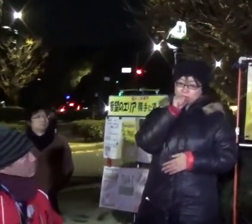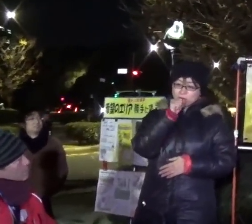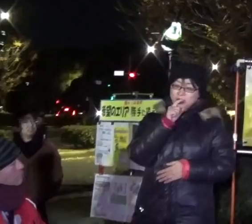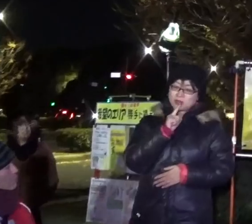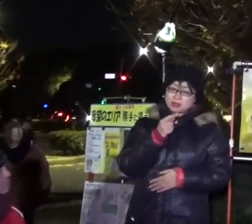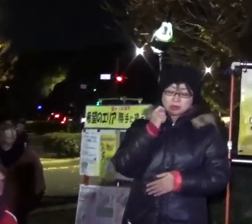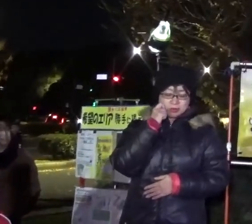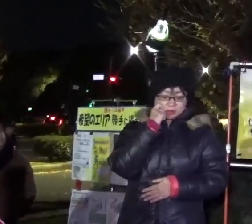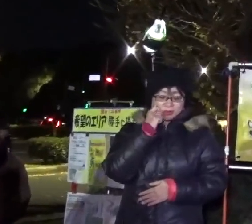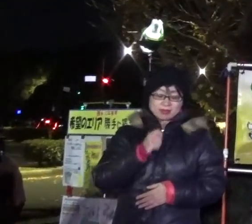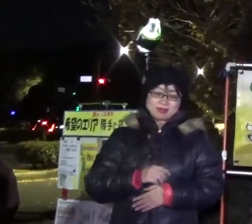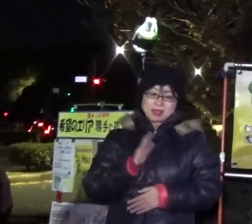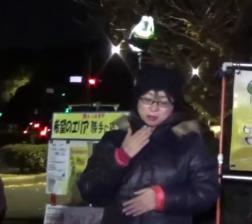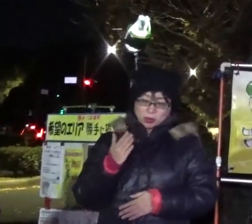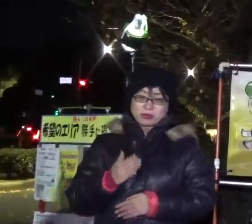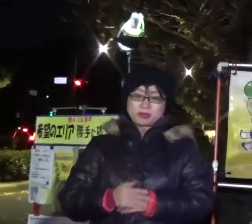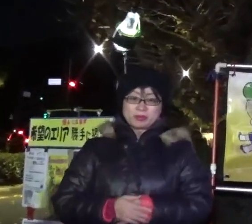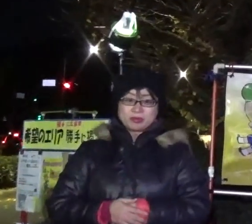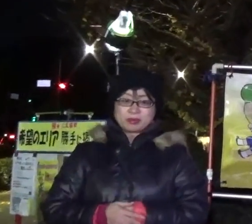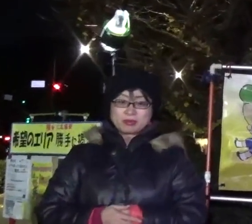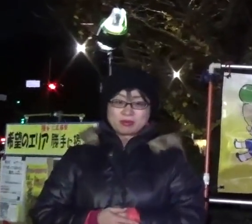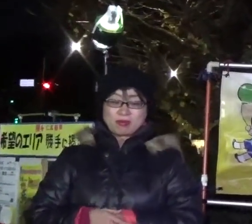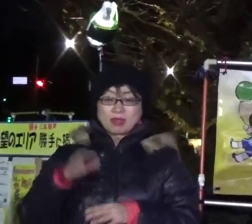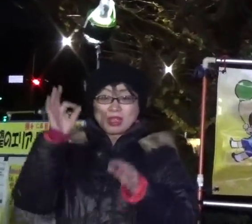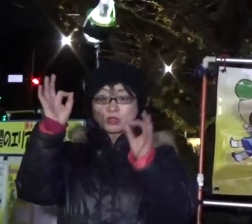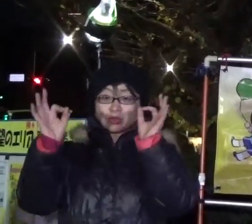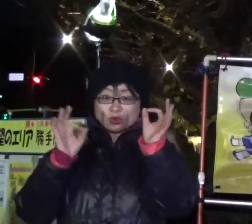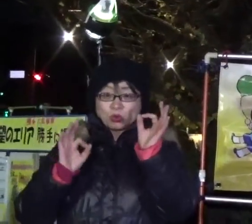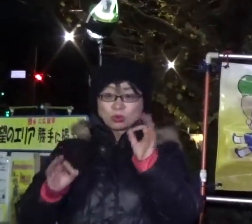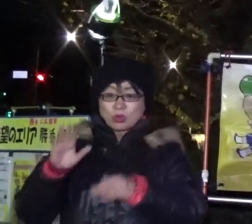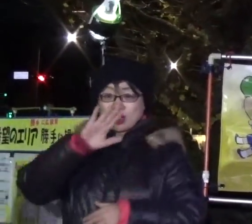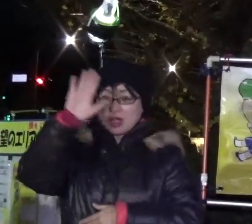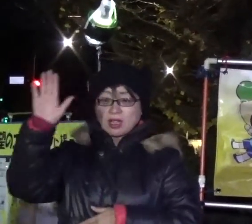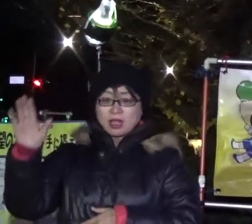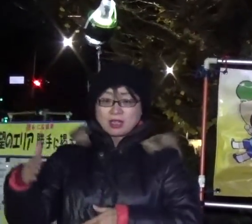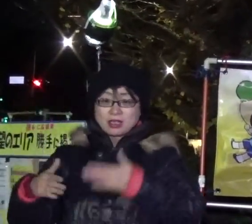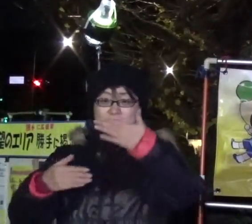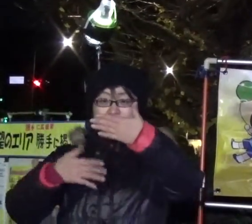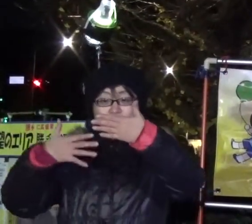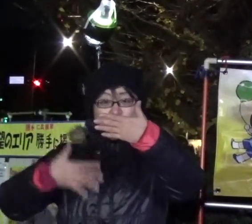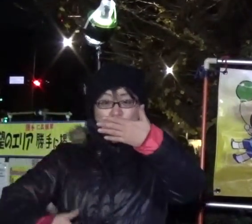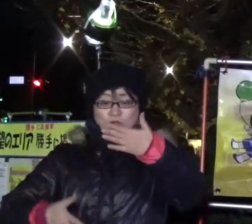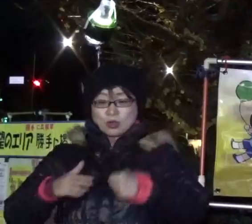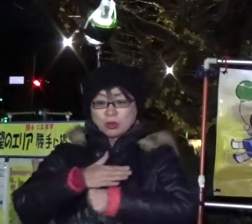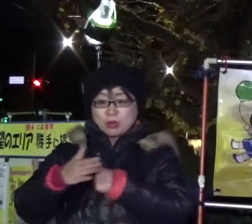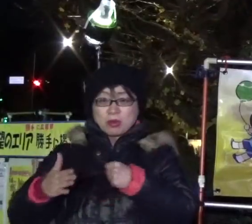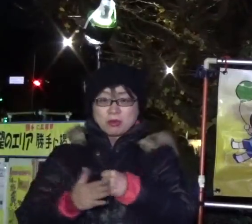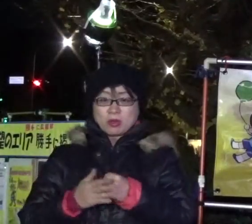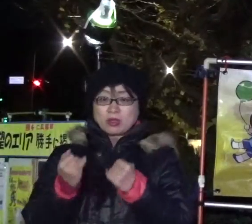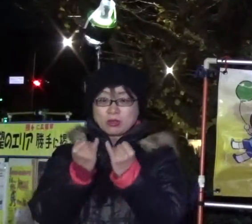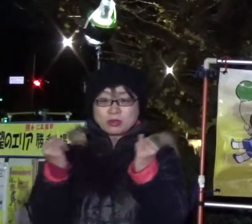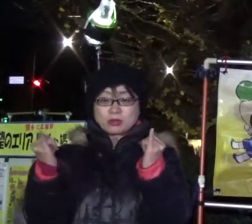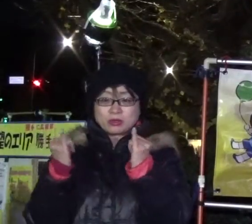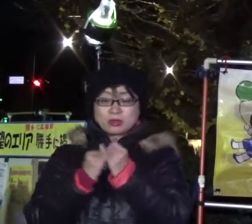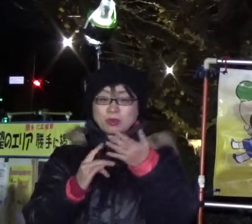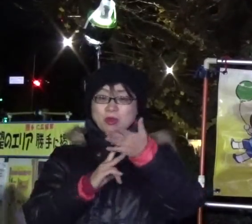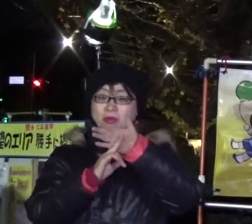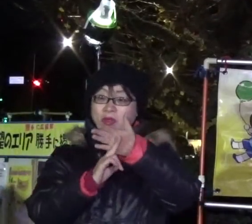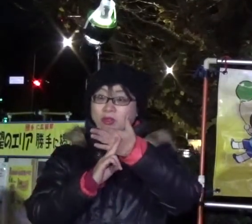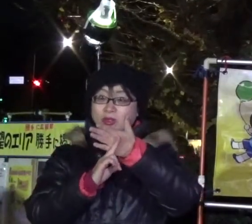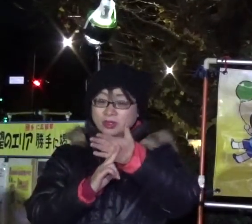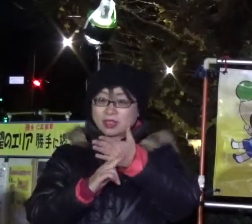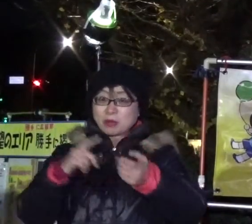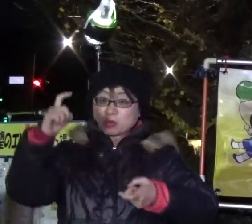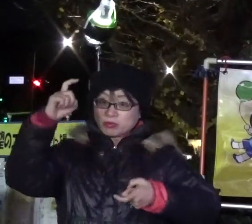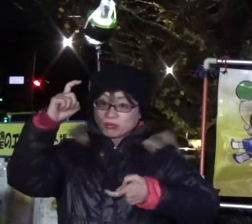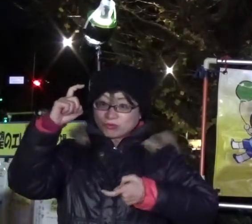ですけれども、梅雨空に救助を守れの女性でも、梅雨空に救助を守